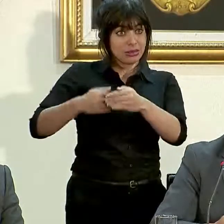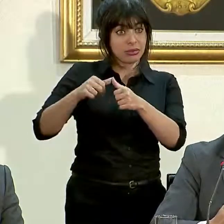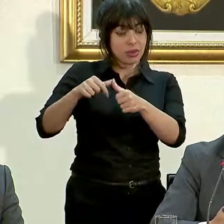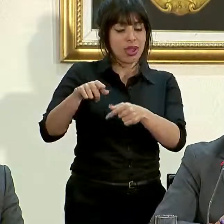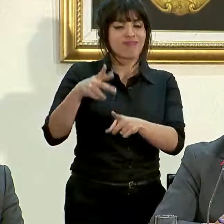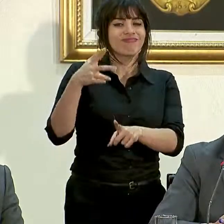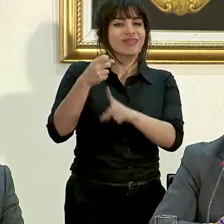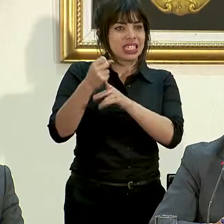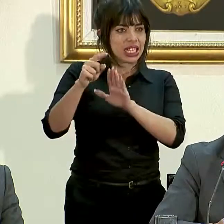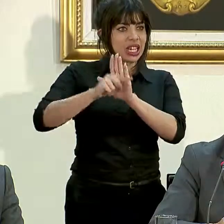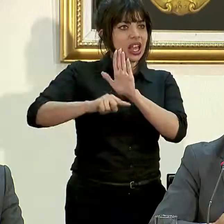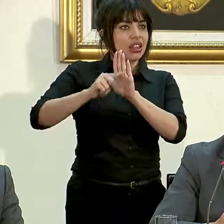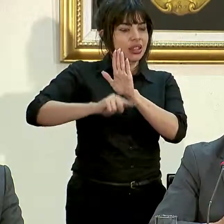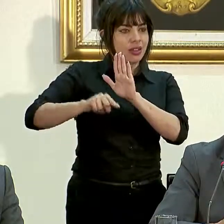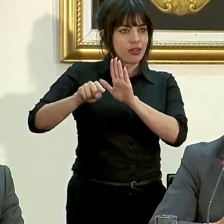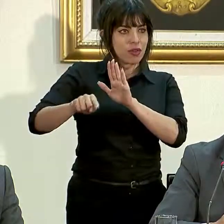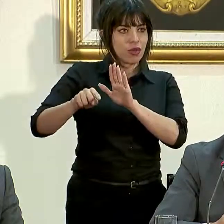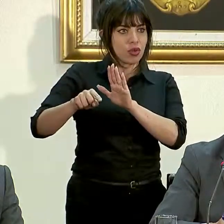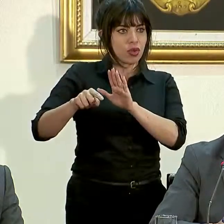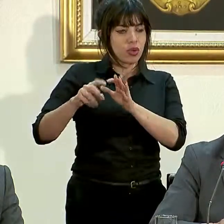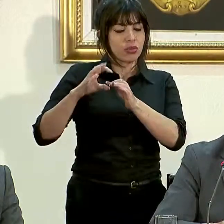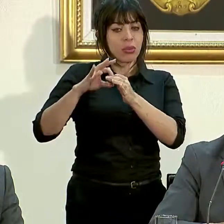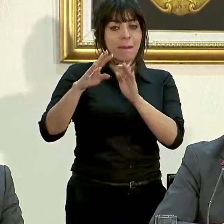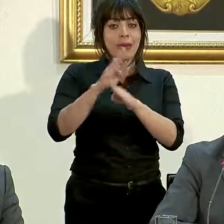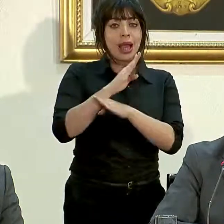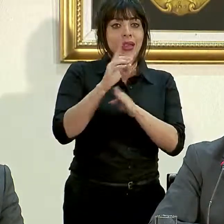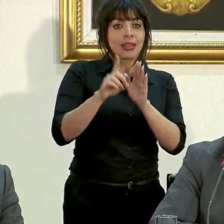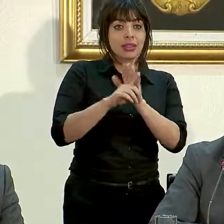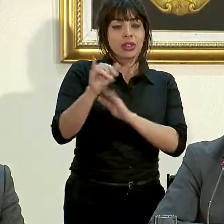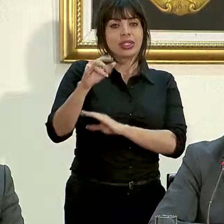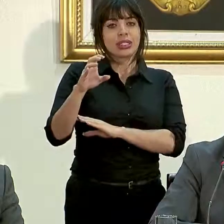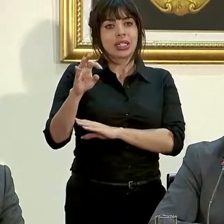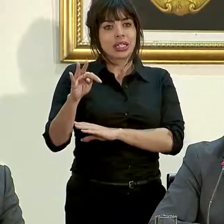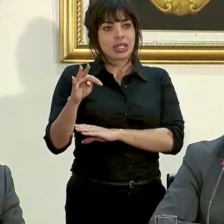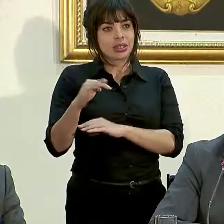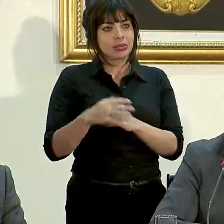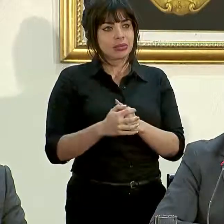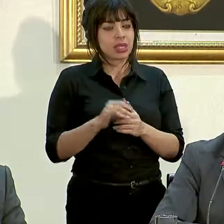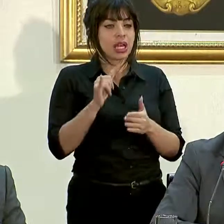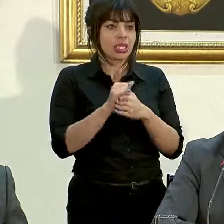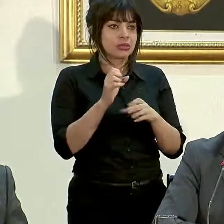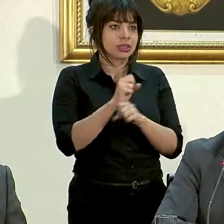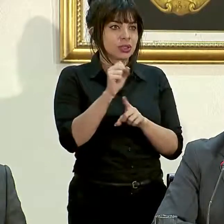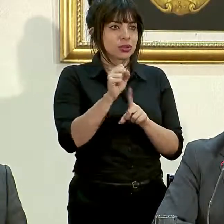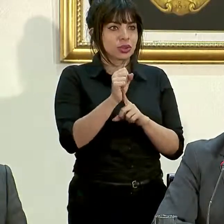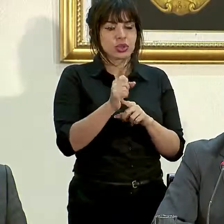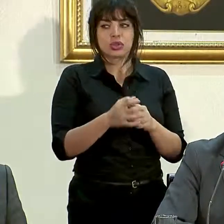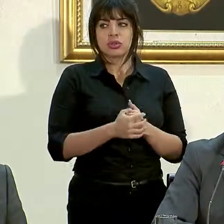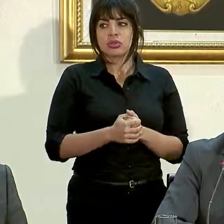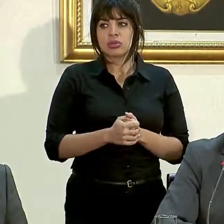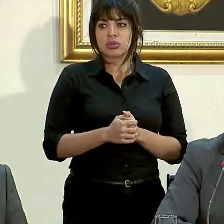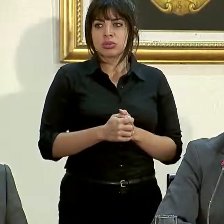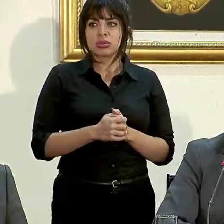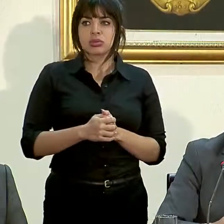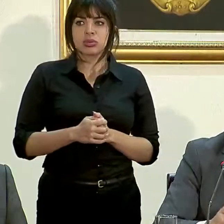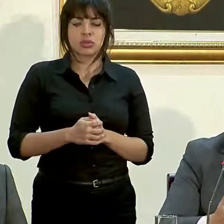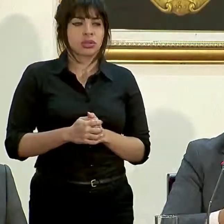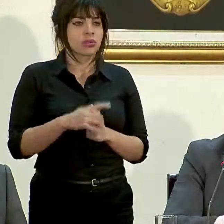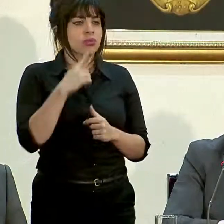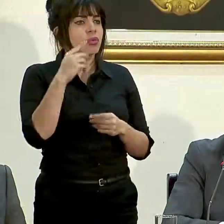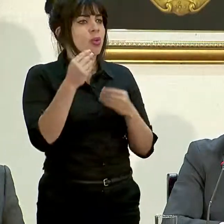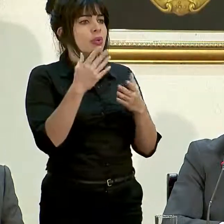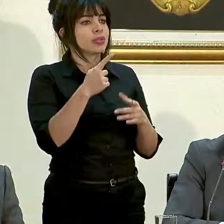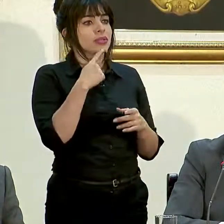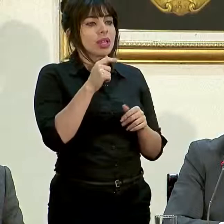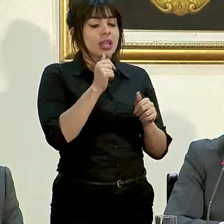un impacto muy negativo tanto sobre Banca de Desarrollo como sobre el ICT. Esa es la situación tal cual está. Bueno, en